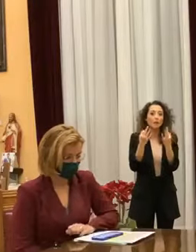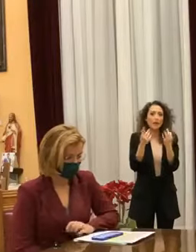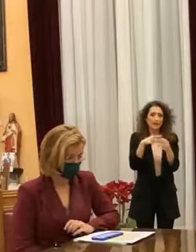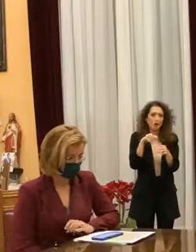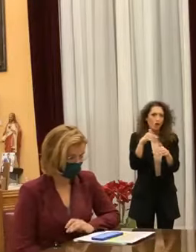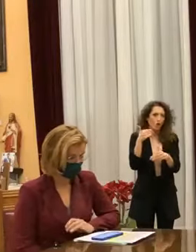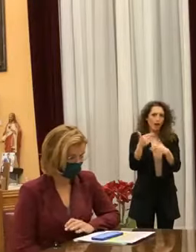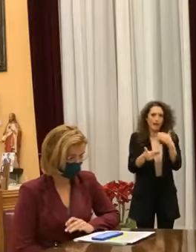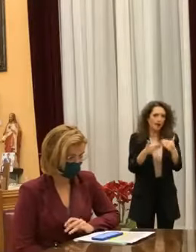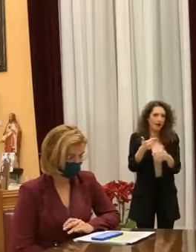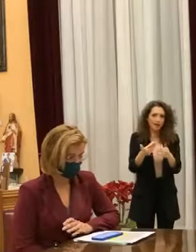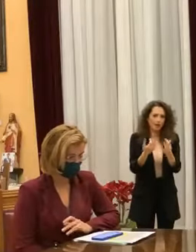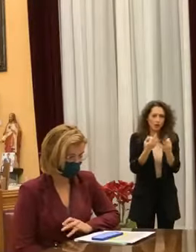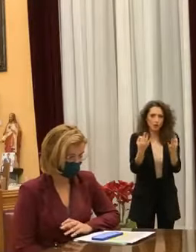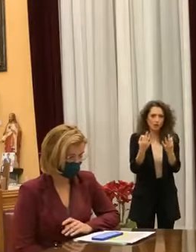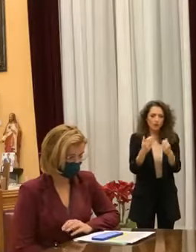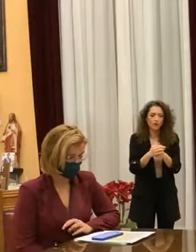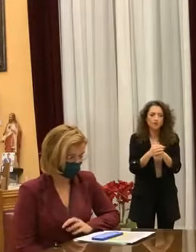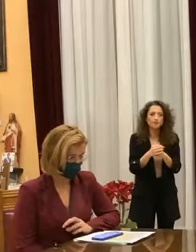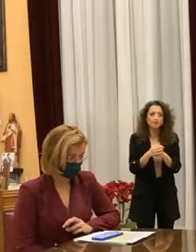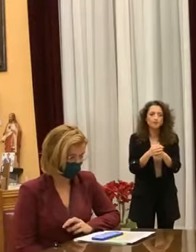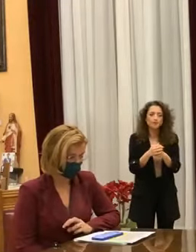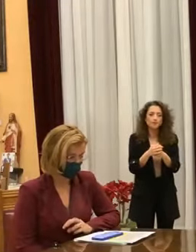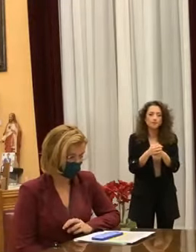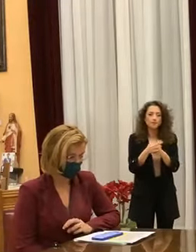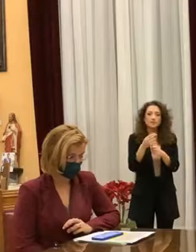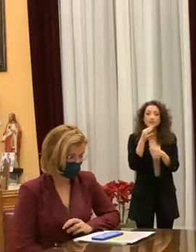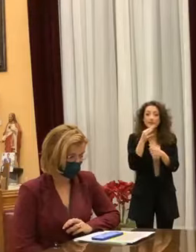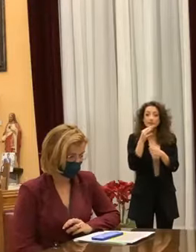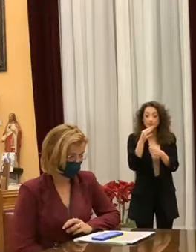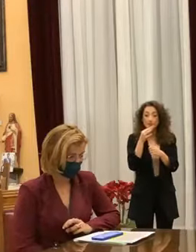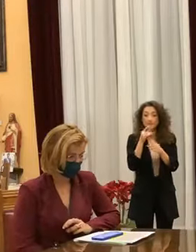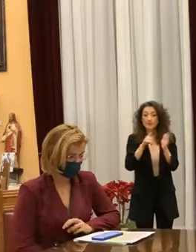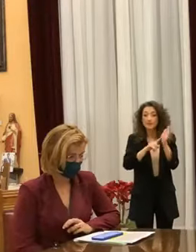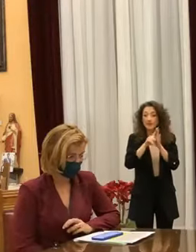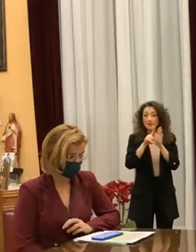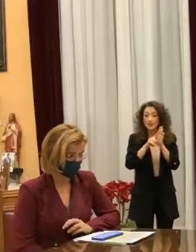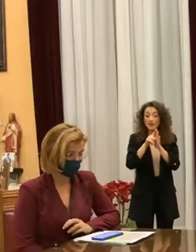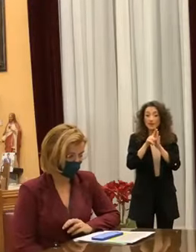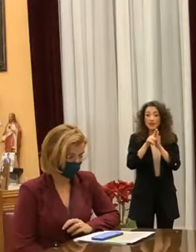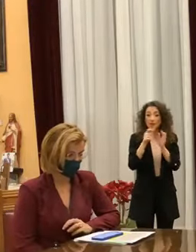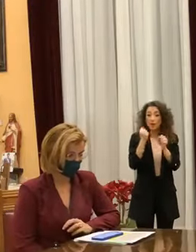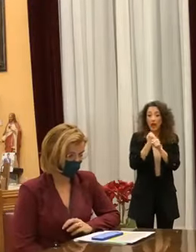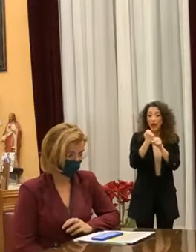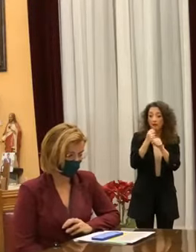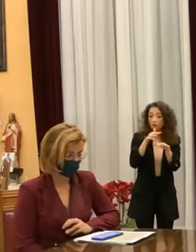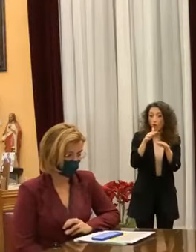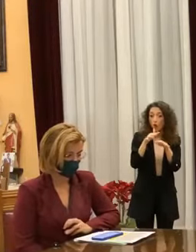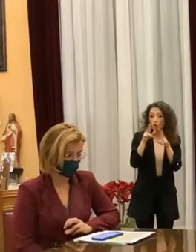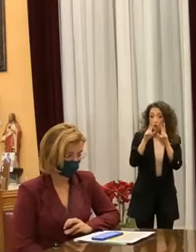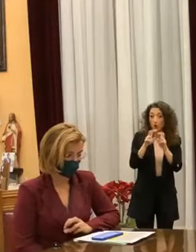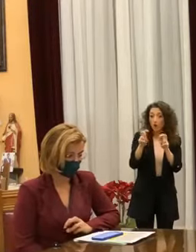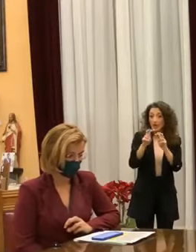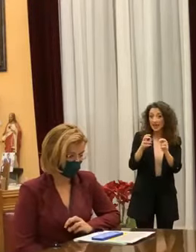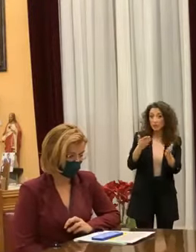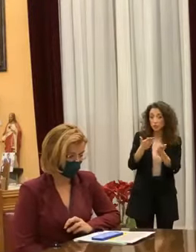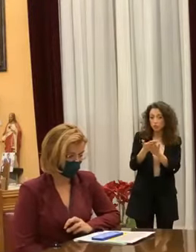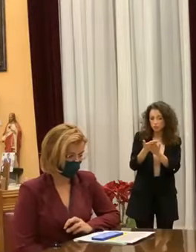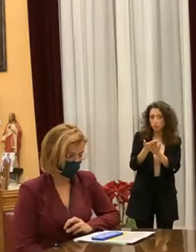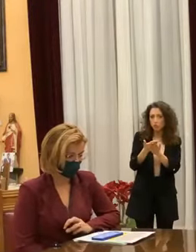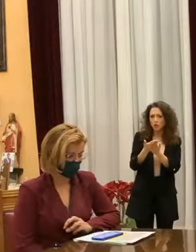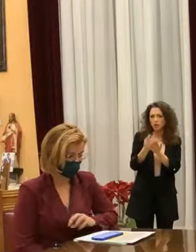Quindi, ritenuto che le risultanze dell'attività istruttoria fino a questo momento condotta mettono in